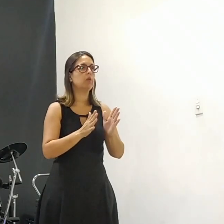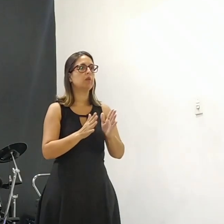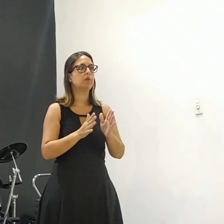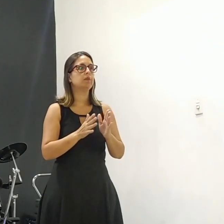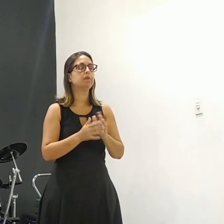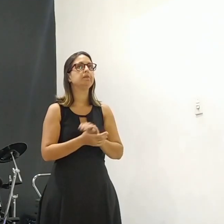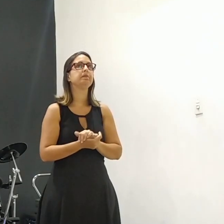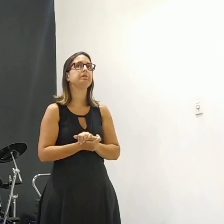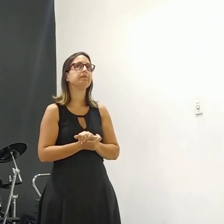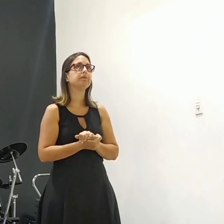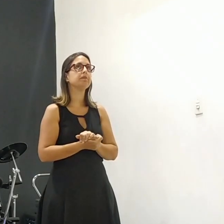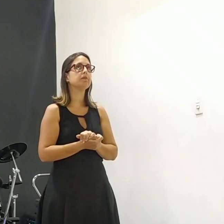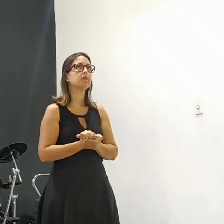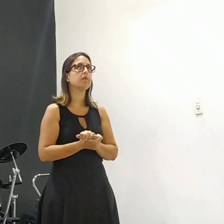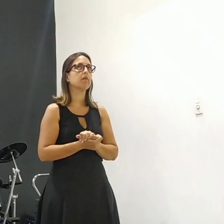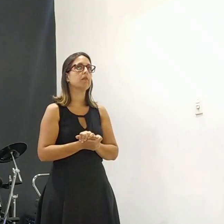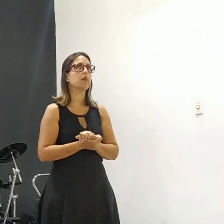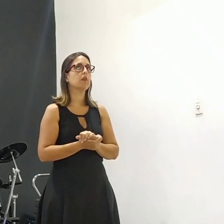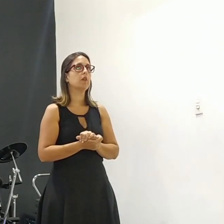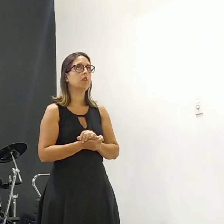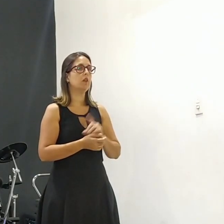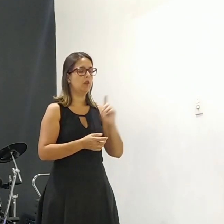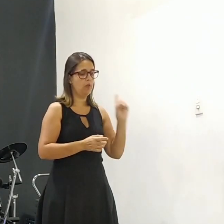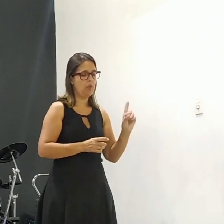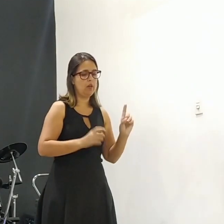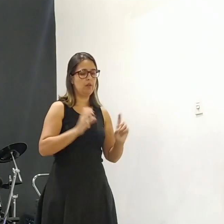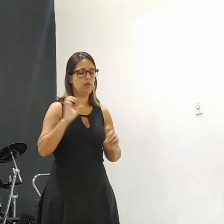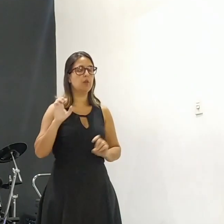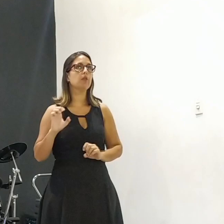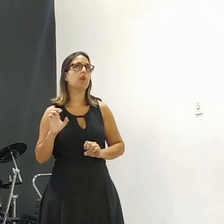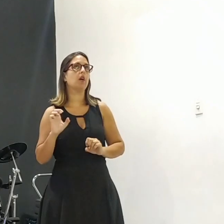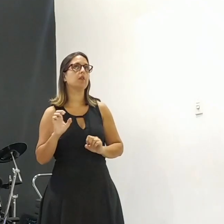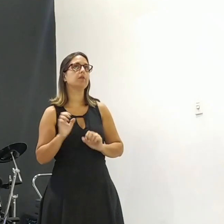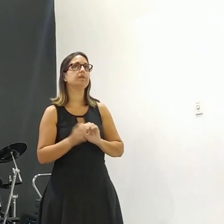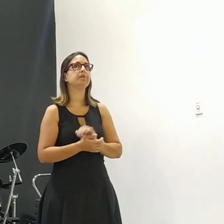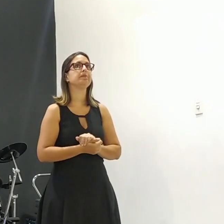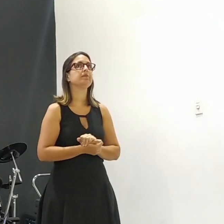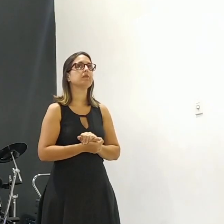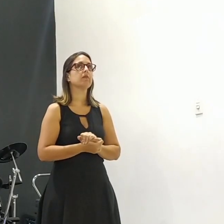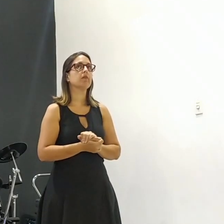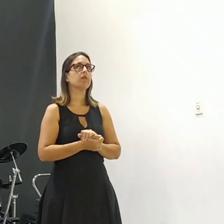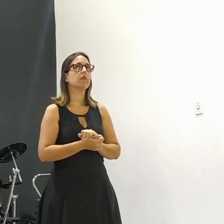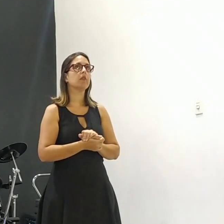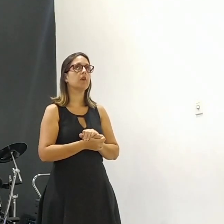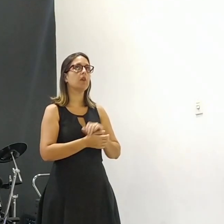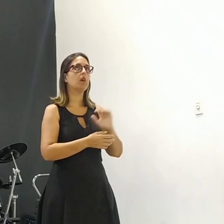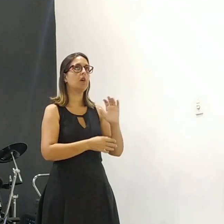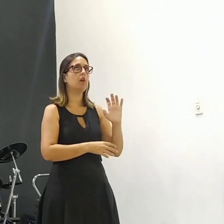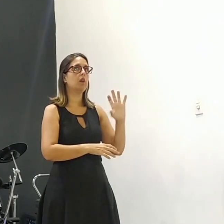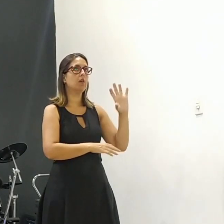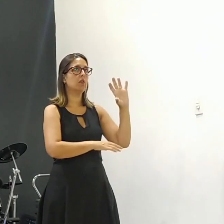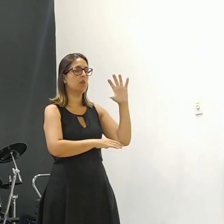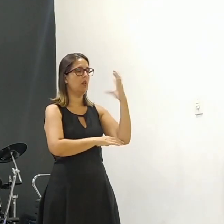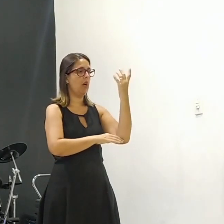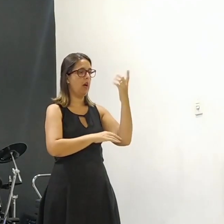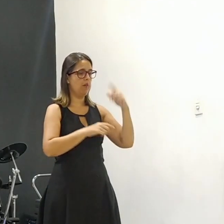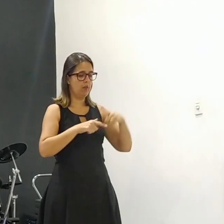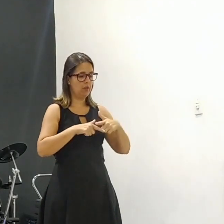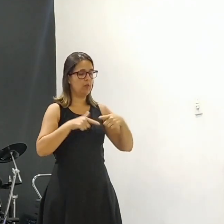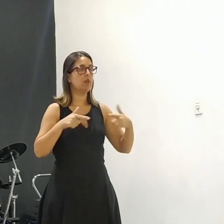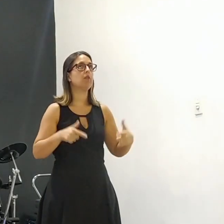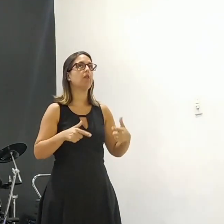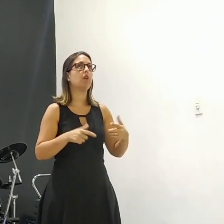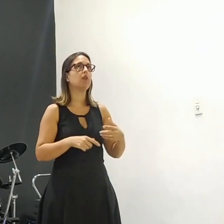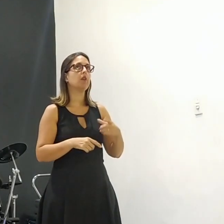sua margem, de uma e de outra banda, subirá toda árvore, toda sorte de árvore que dá